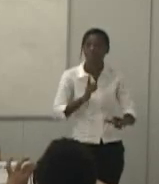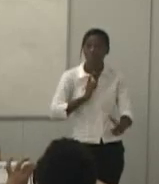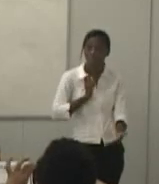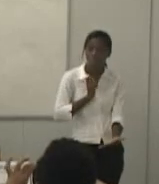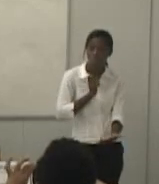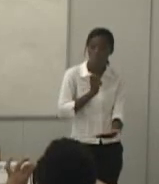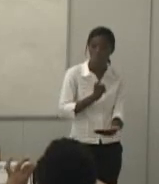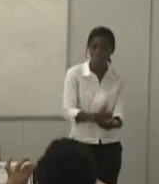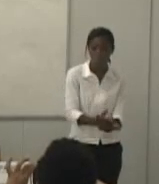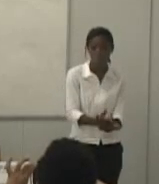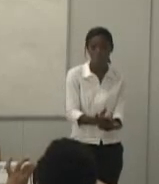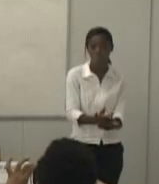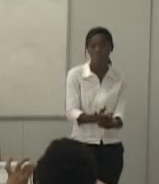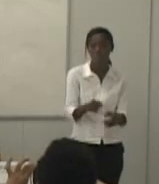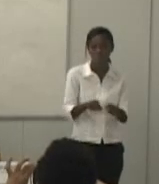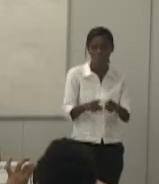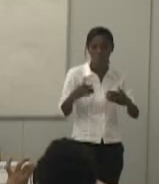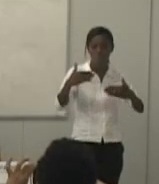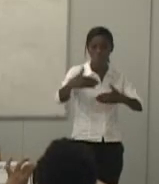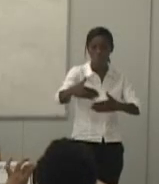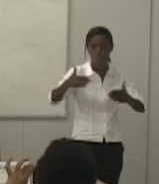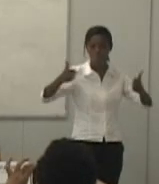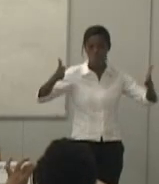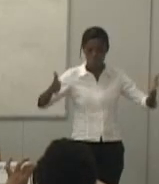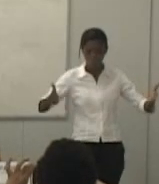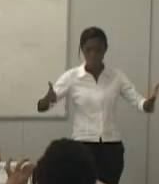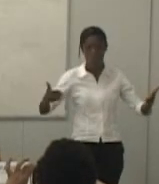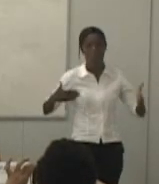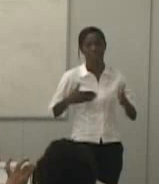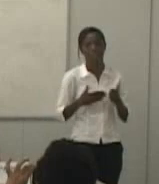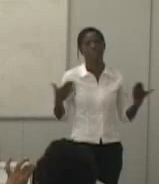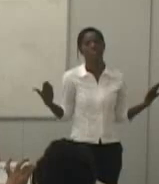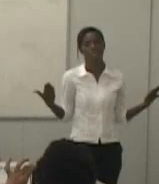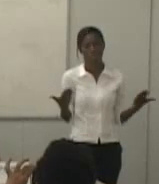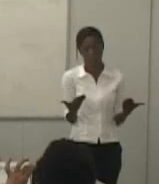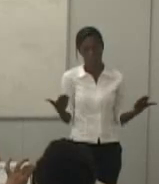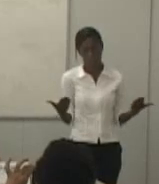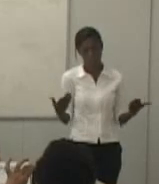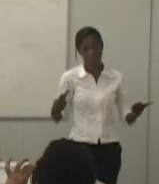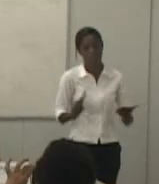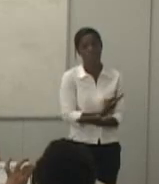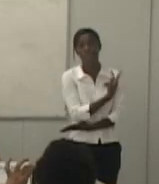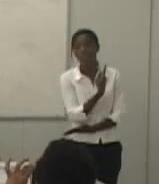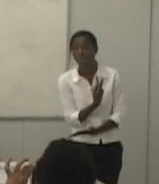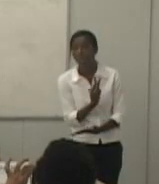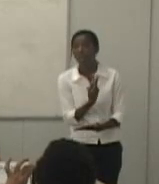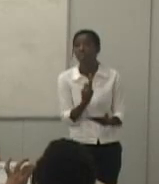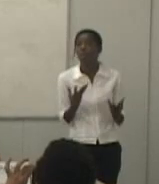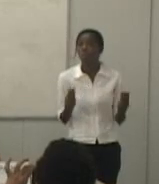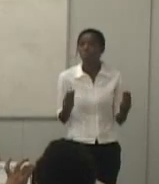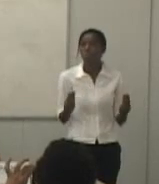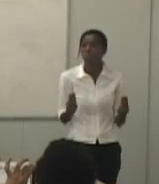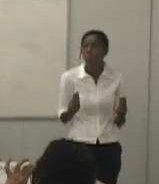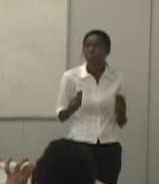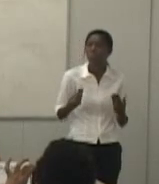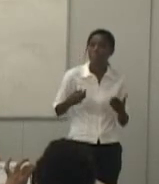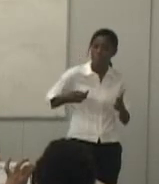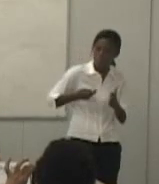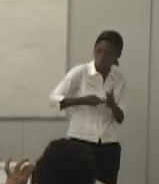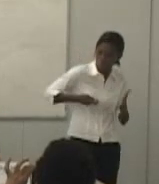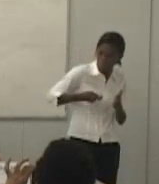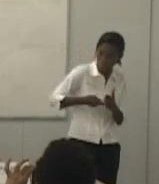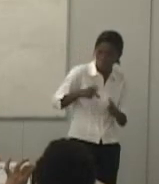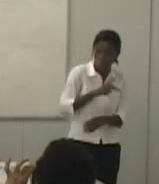e a instalação desses contêiners que é onde funciona até hoje por muita força do Professor Geraldo cidade